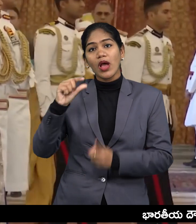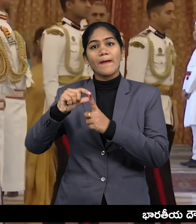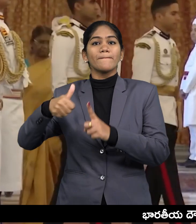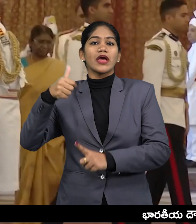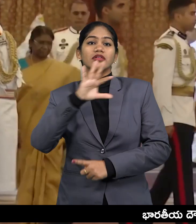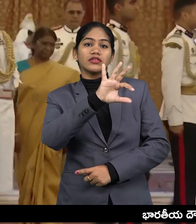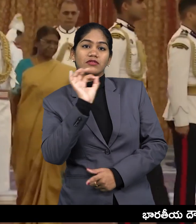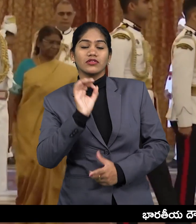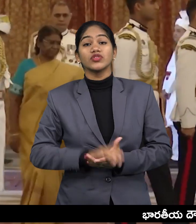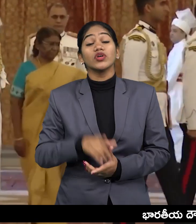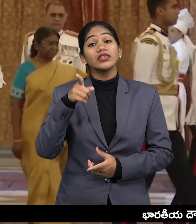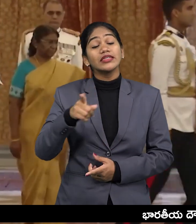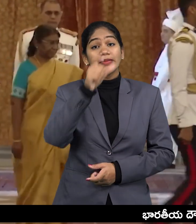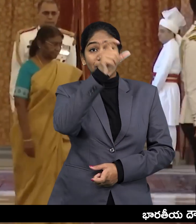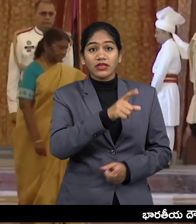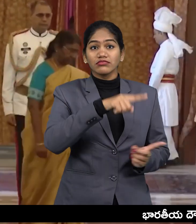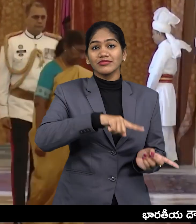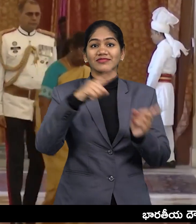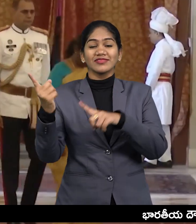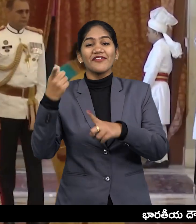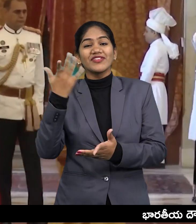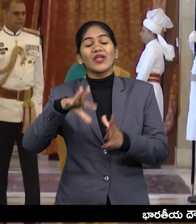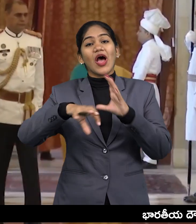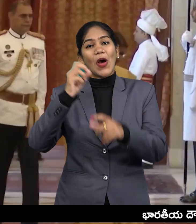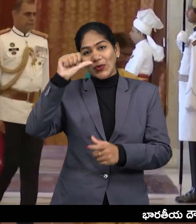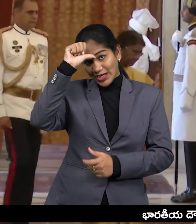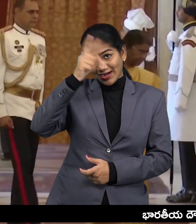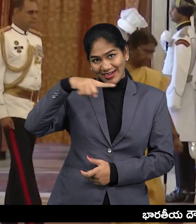భారతీయ దౌత్యవేత్తలు విదేశాల్లో సేవలందించగా